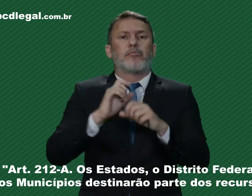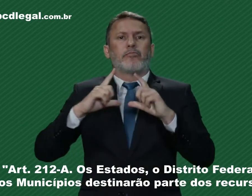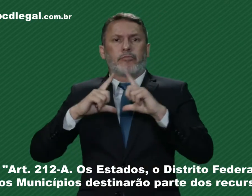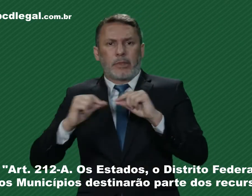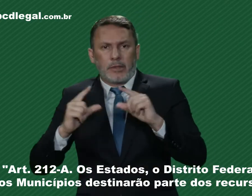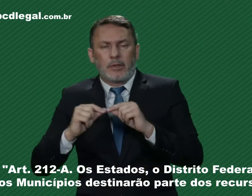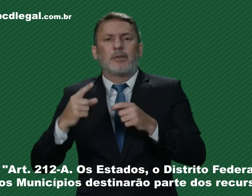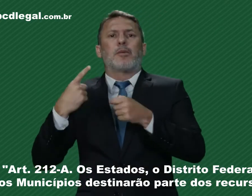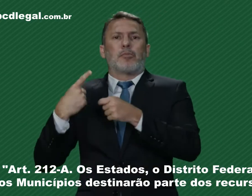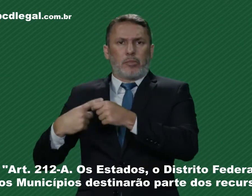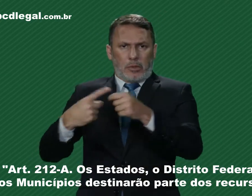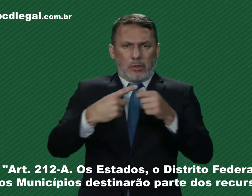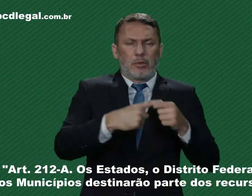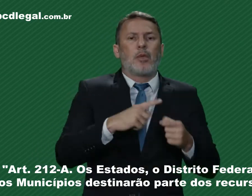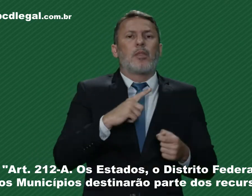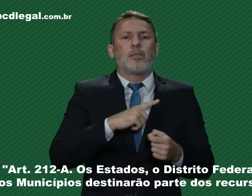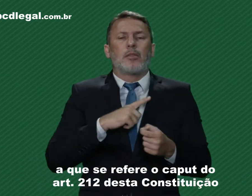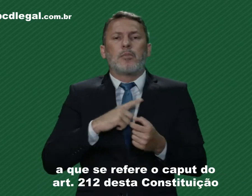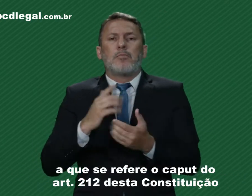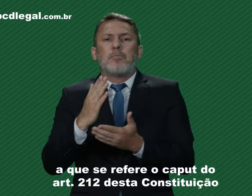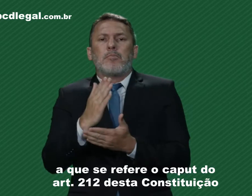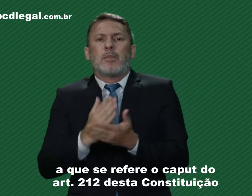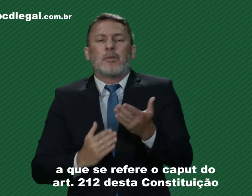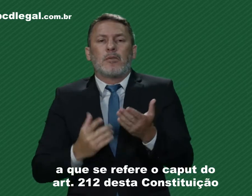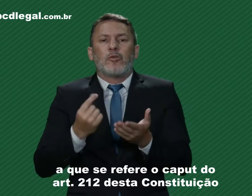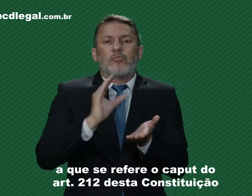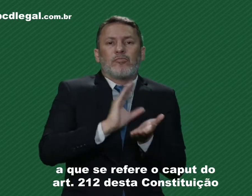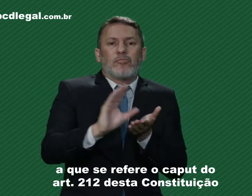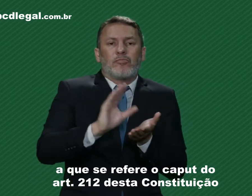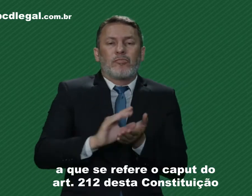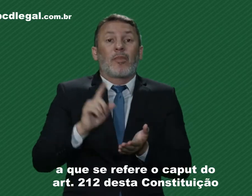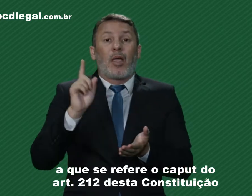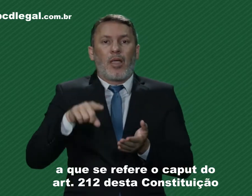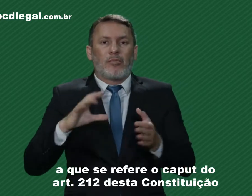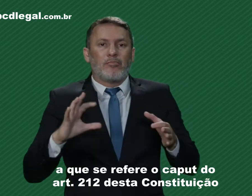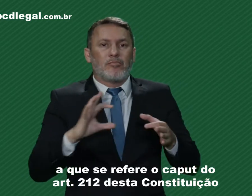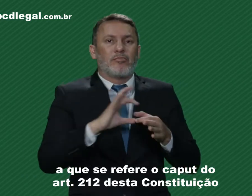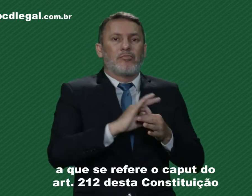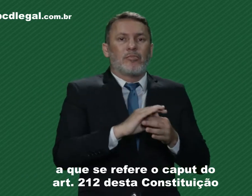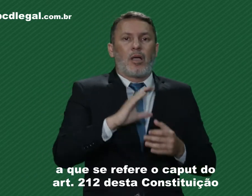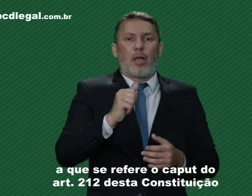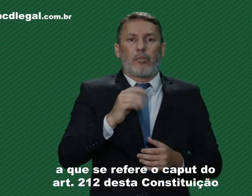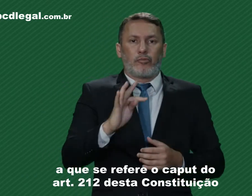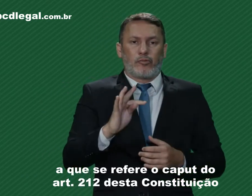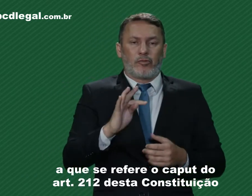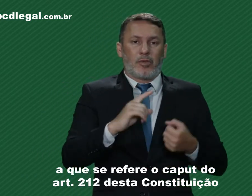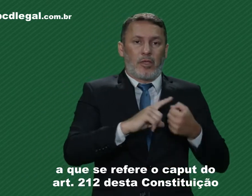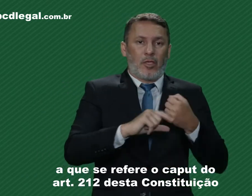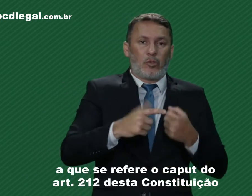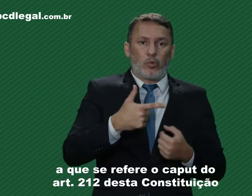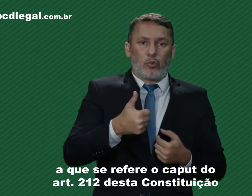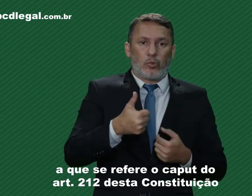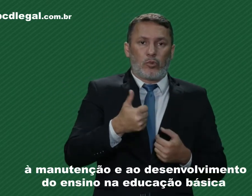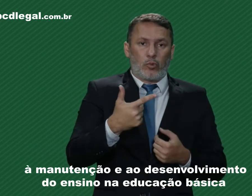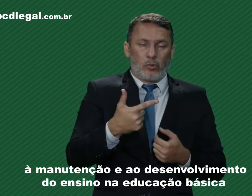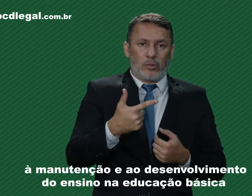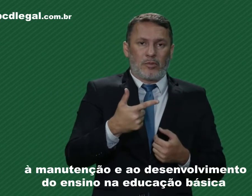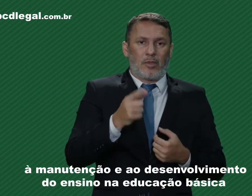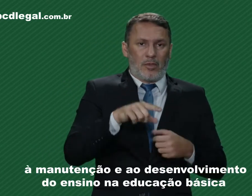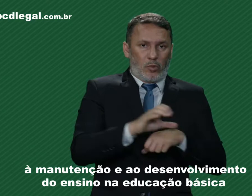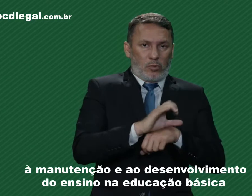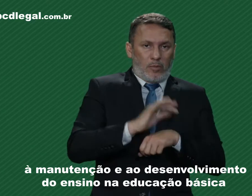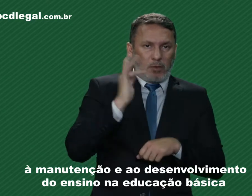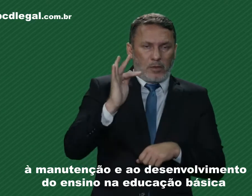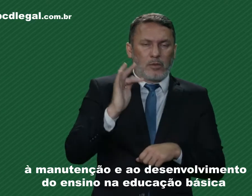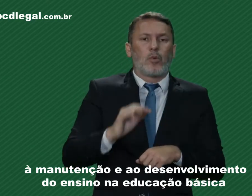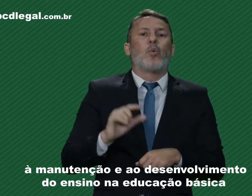municípios destinarão parte dos recursos a que se refere o caput do artigo 212 desta Constituição à